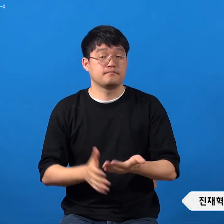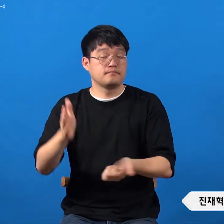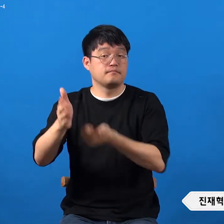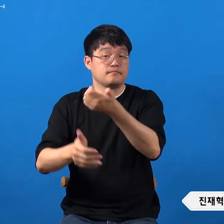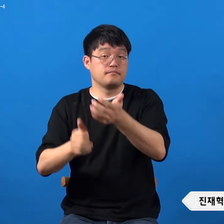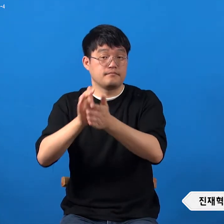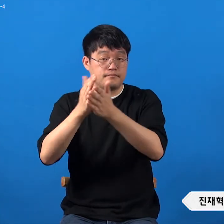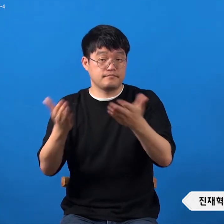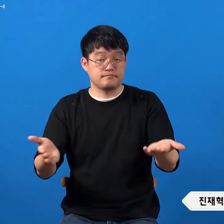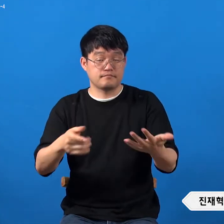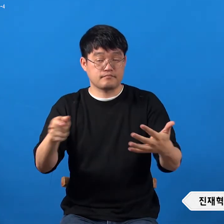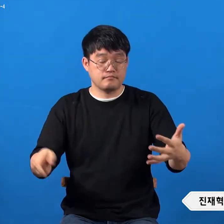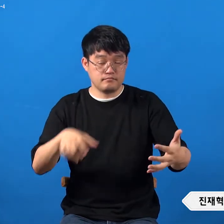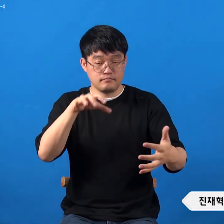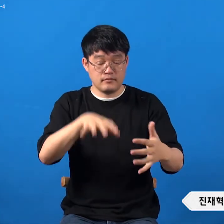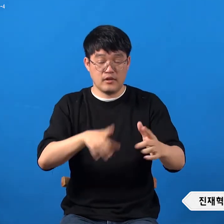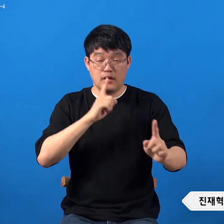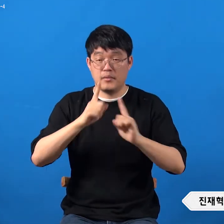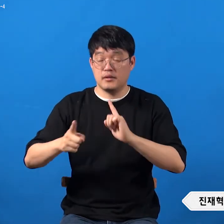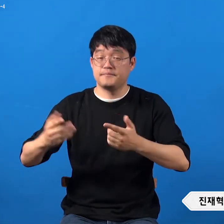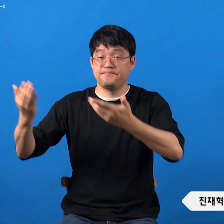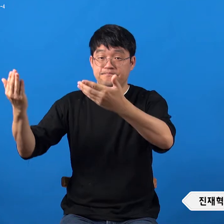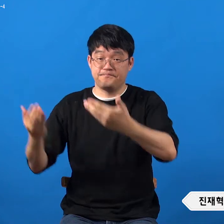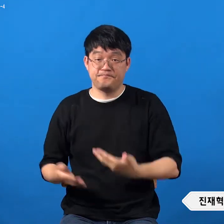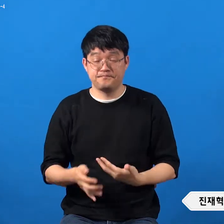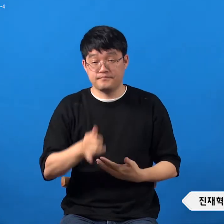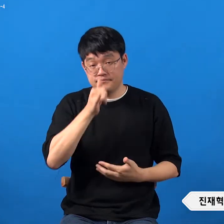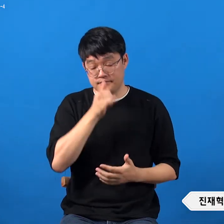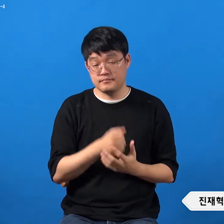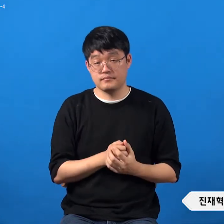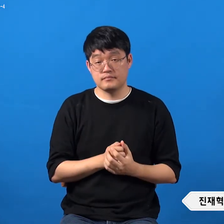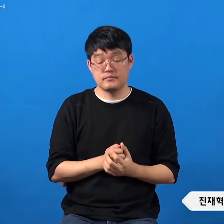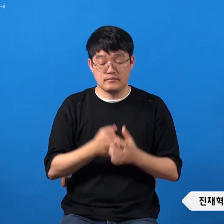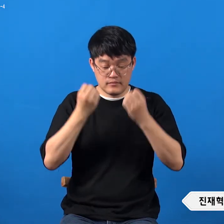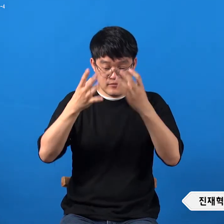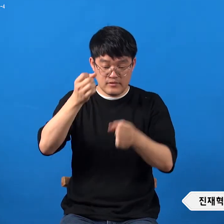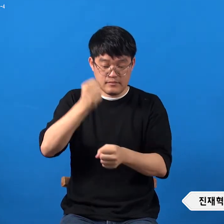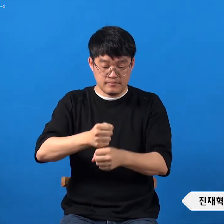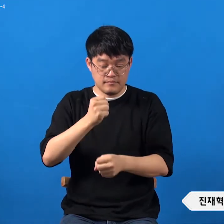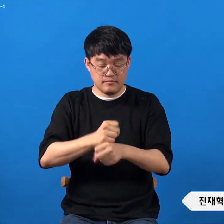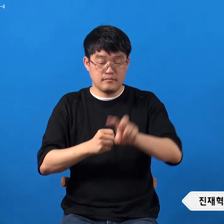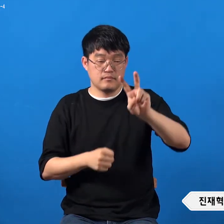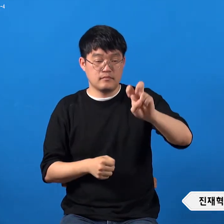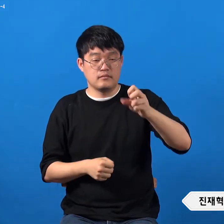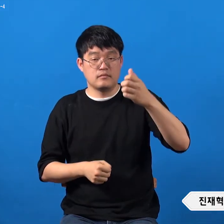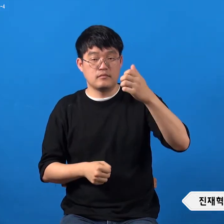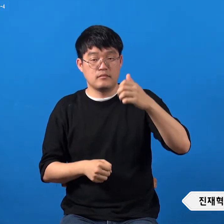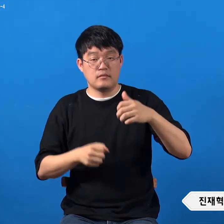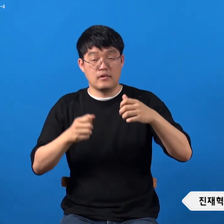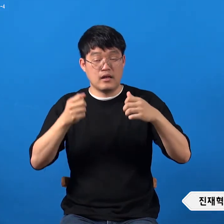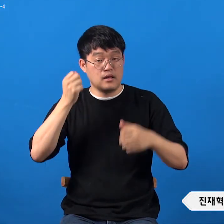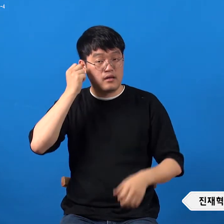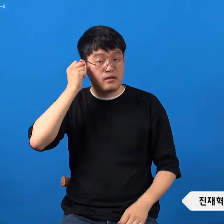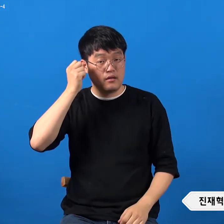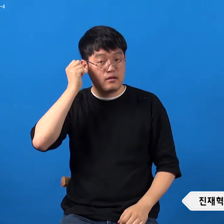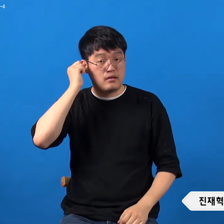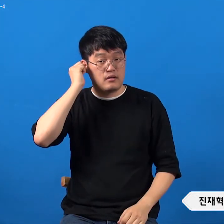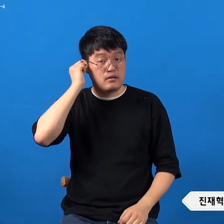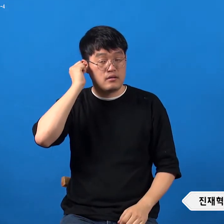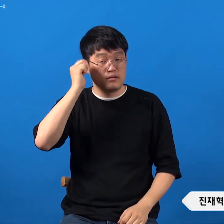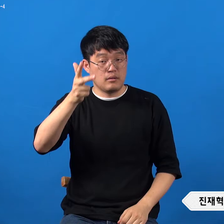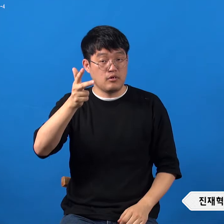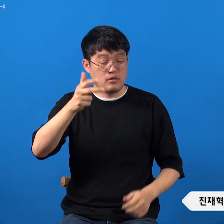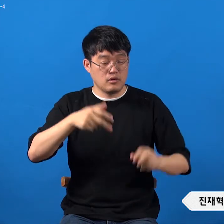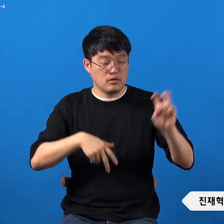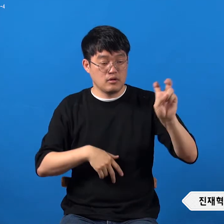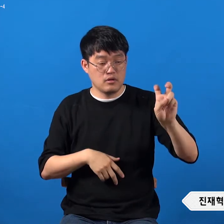성경은 우리 가운데 말씀하고 계심을 봅니다. 창세기 29장, 잠언 29장, 사람을